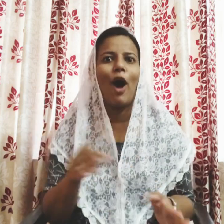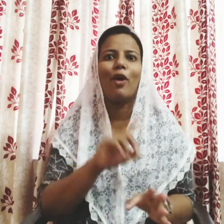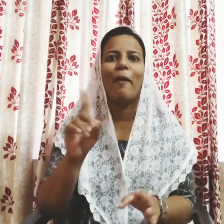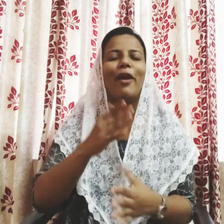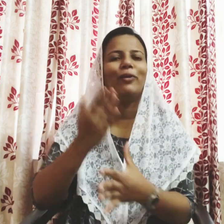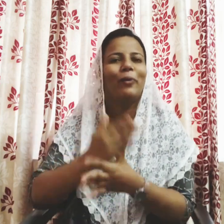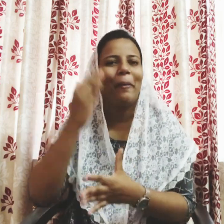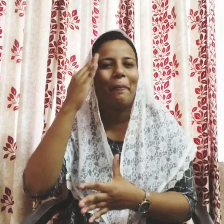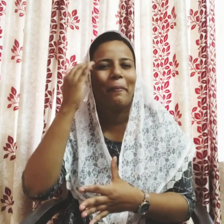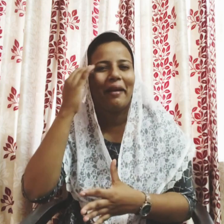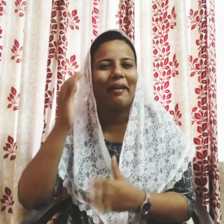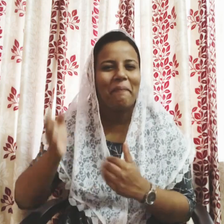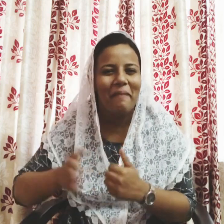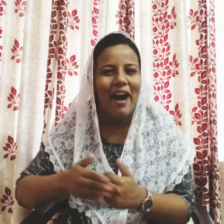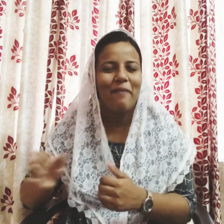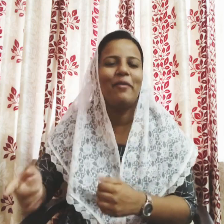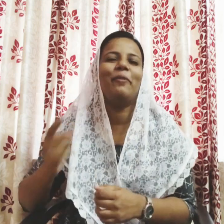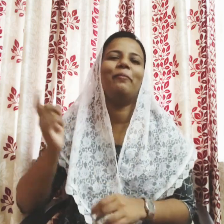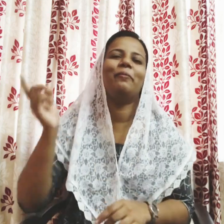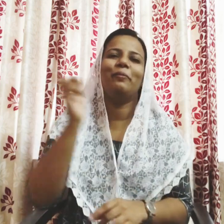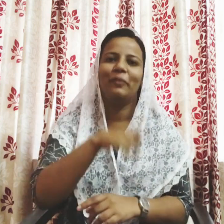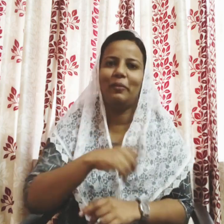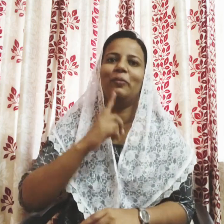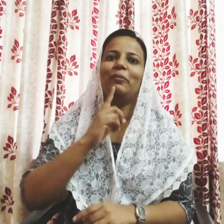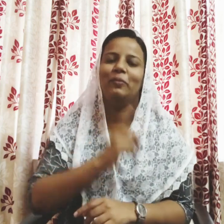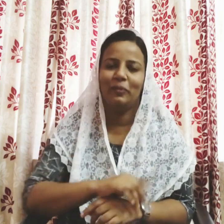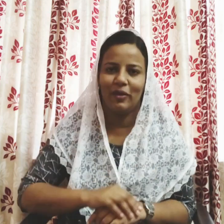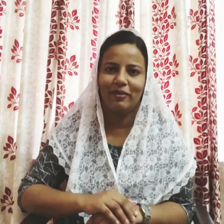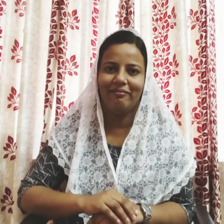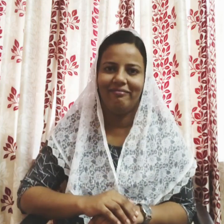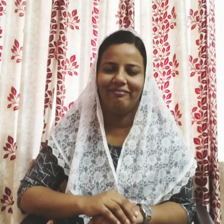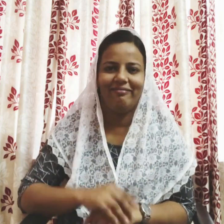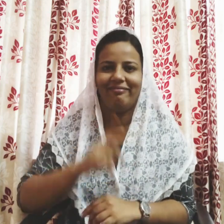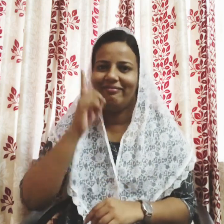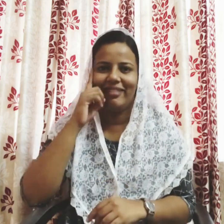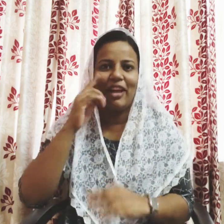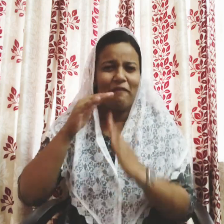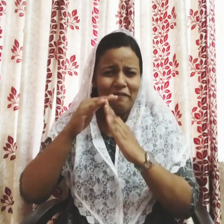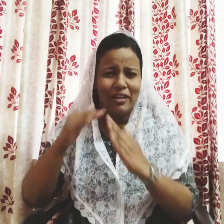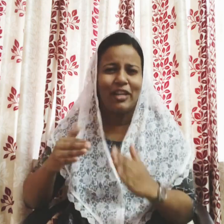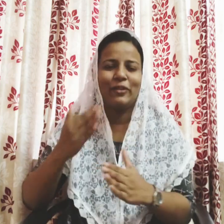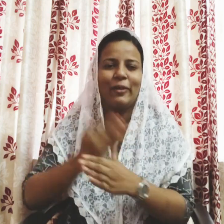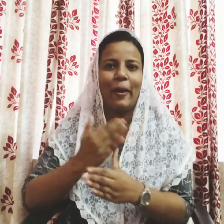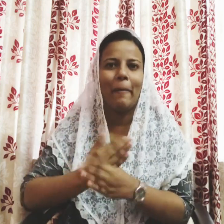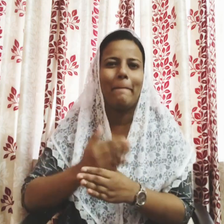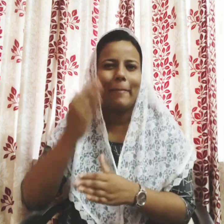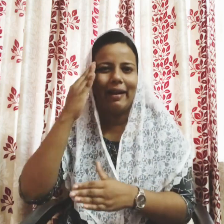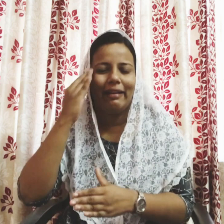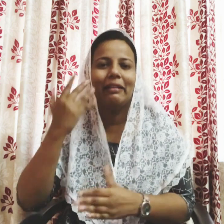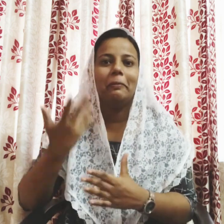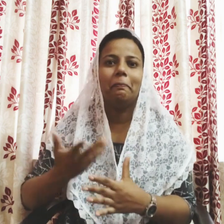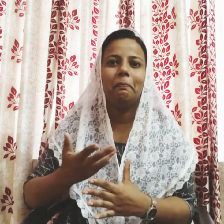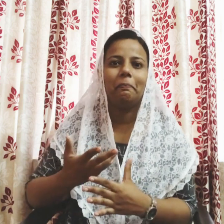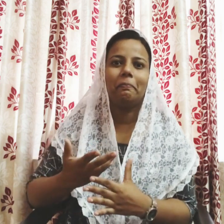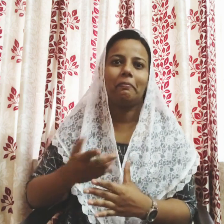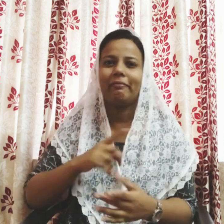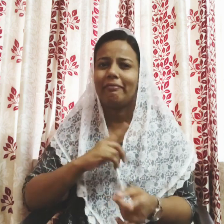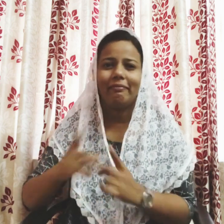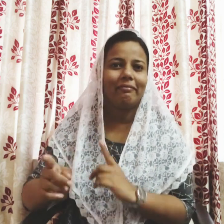കാരണം എന്നാ, അമേൻ, ഈ യജമാനൻ അല്ലെങ്കിൽ ഈ യജമാനത്തി ഈ വീട്ടിൽ നിൽക്കുന്ന ദാസിക്കുഞ്ഞിനോട് ചെയ്യുന്ന ആ ഡീൽ ചെയ്യുന്ന